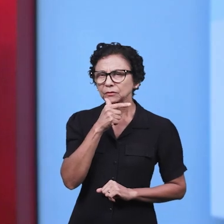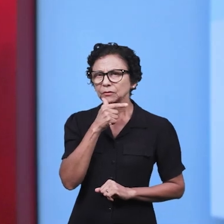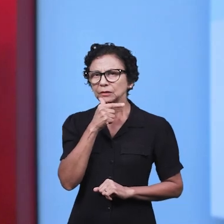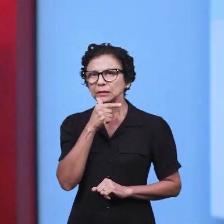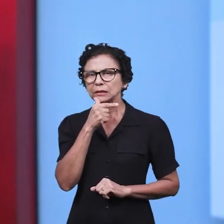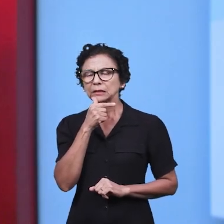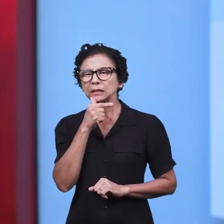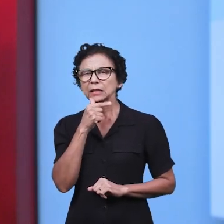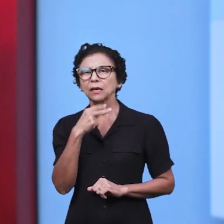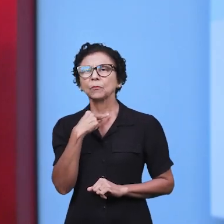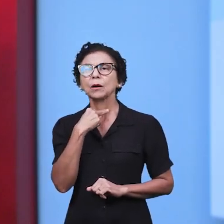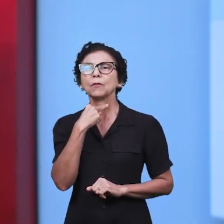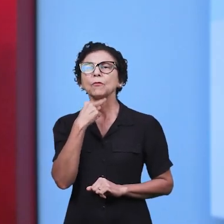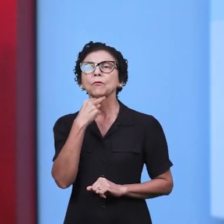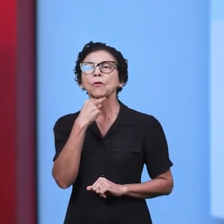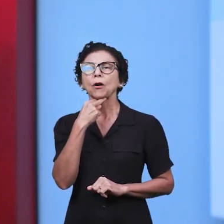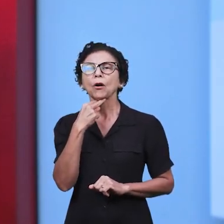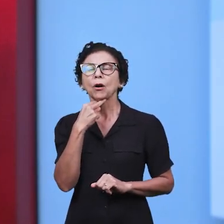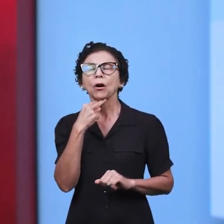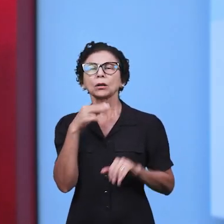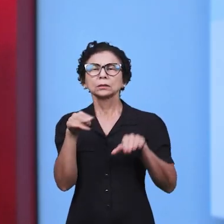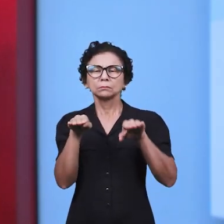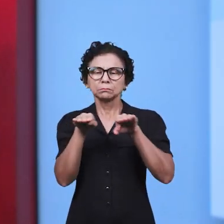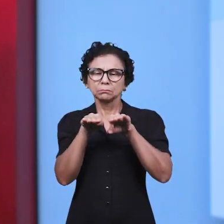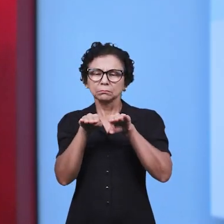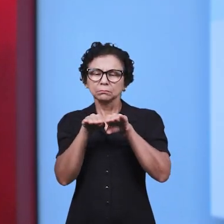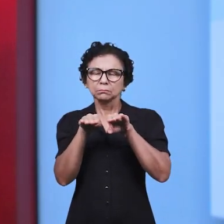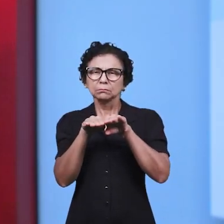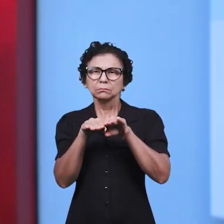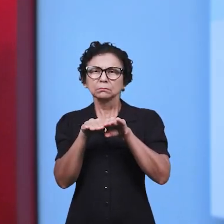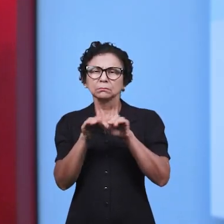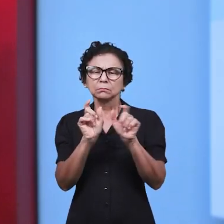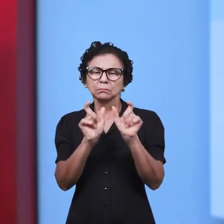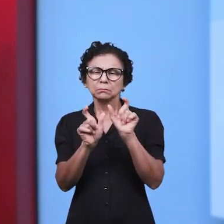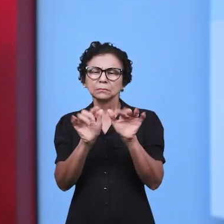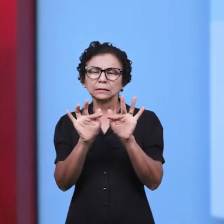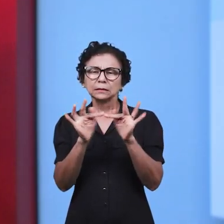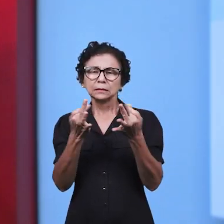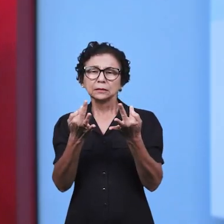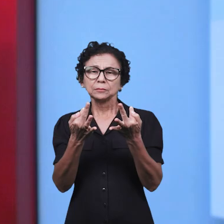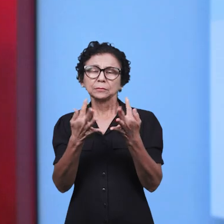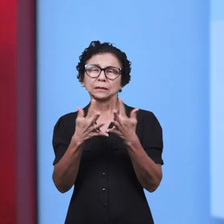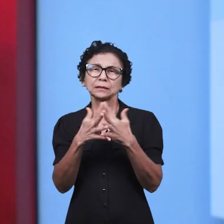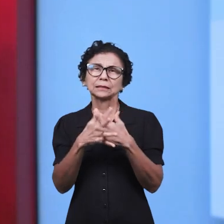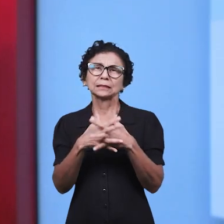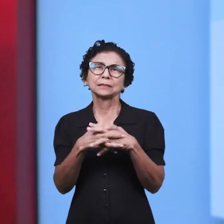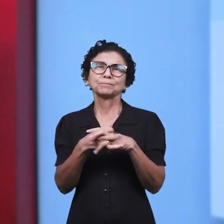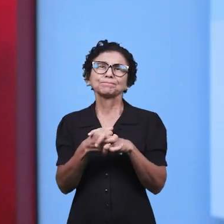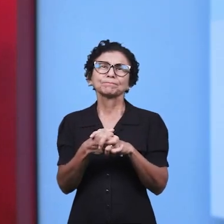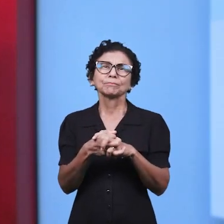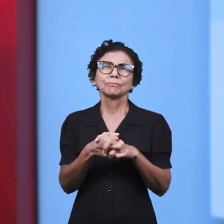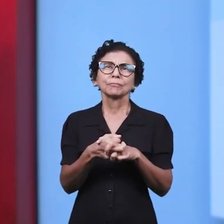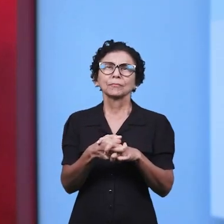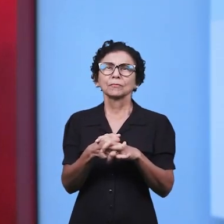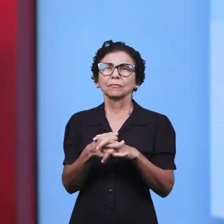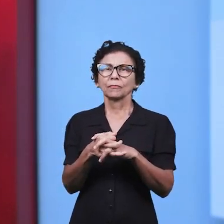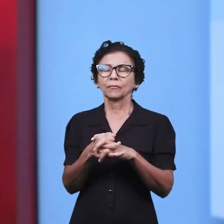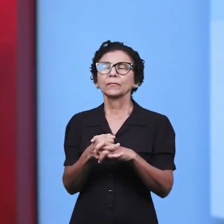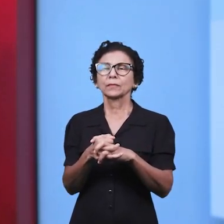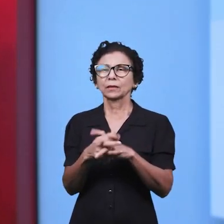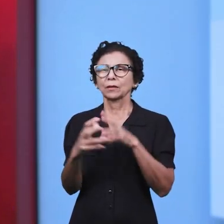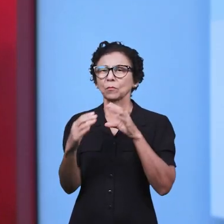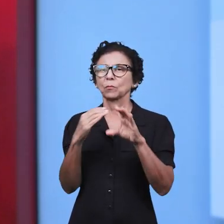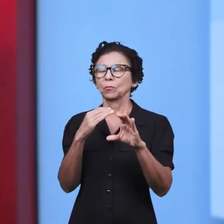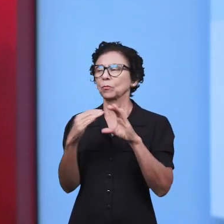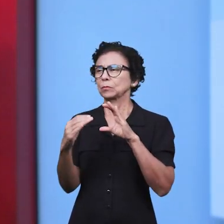altura, usa de termos mais simples, de fácil compreensão e de igual forma de